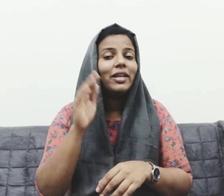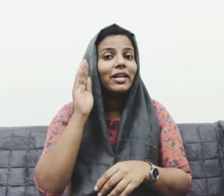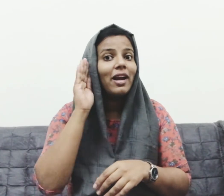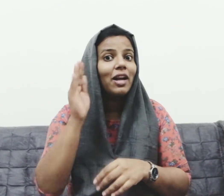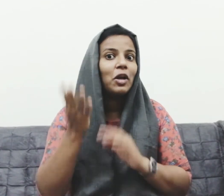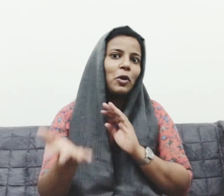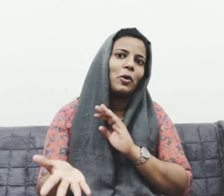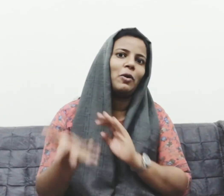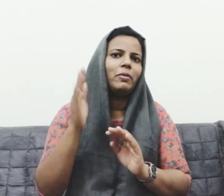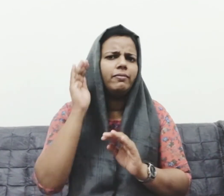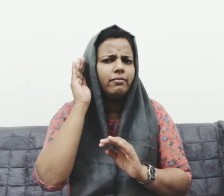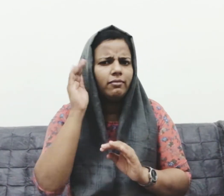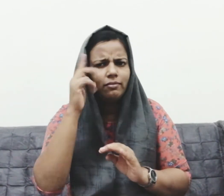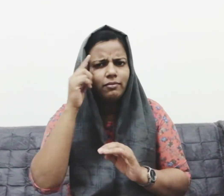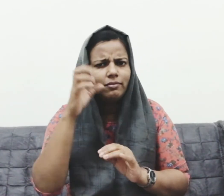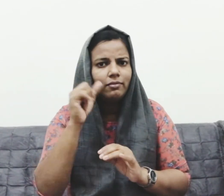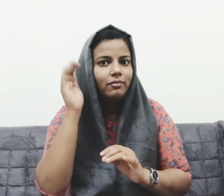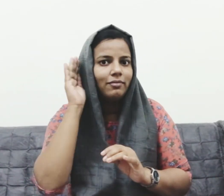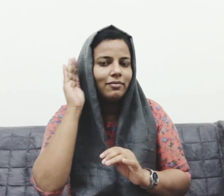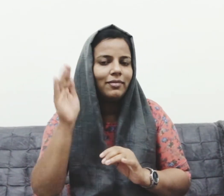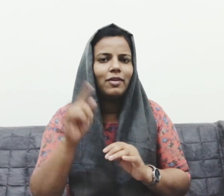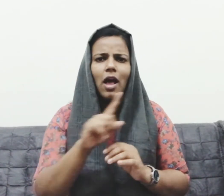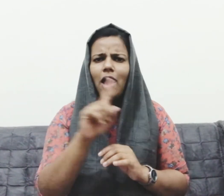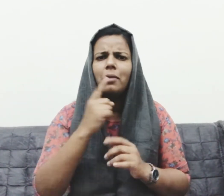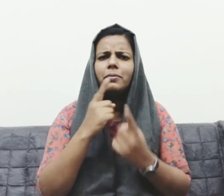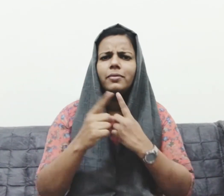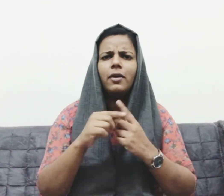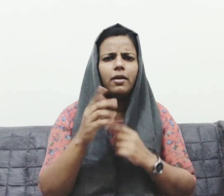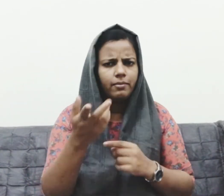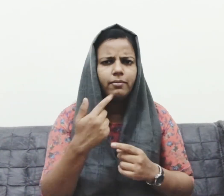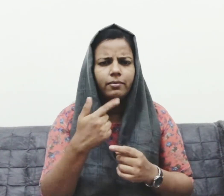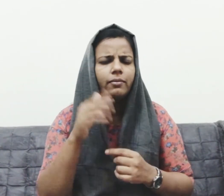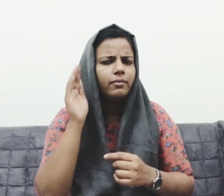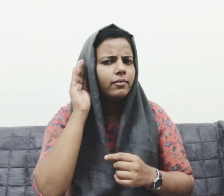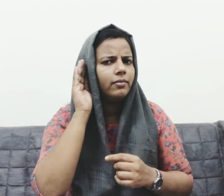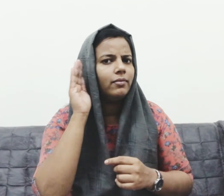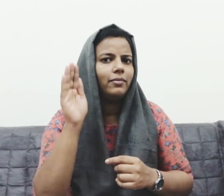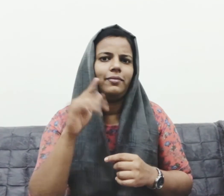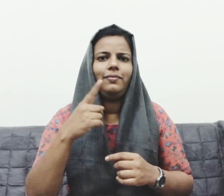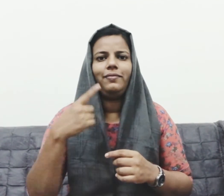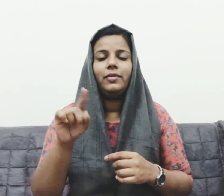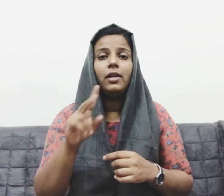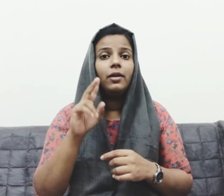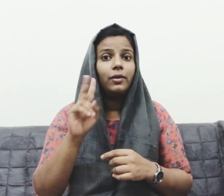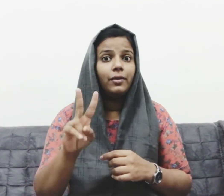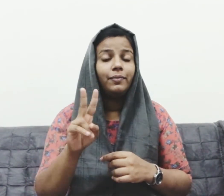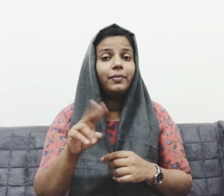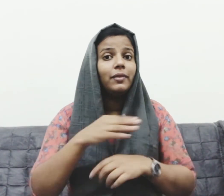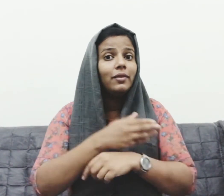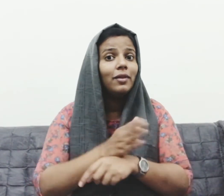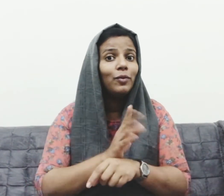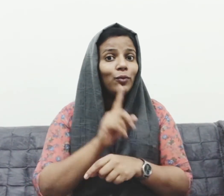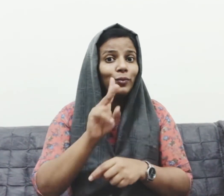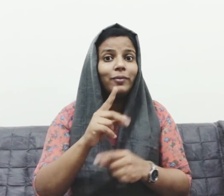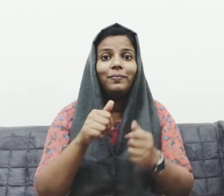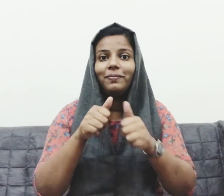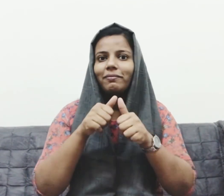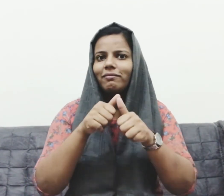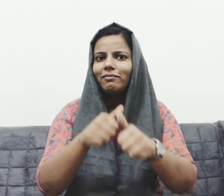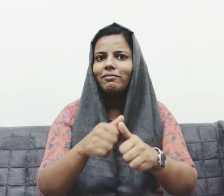വേണം. കേൾക്കുന്നത് വളരെ ശ്രദ്ധയോടെ അങ്ങ് കേട്ടേക്കണം. ആരെങ്കിലും എന്തെങ്കിലും പറയാമെന്ന് ഓക്കെ പറഞ്ഞാട്ടെ ബ്രദറേ എന്ന് പറഞ്ഞ് അങ്ങ് കേൾക്കണം. രണ്ട് കാര്യങ്ങൾ താമസിപ്പിക്കണം. ഒന്ന്, മറുപടി പറയുന്ന കാര്യം